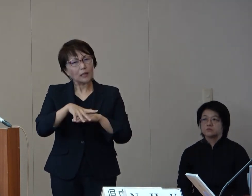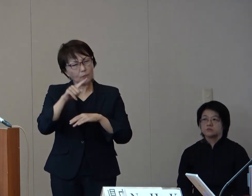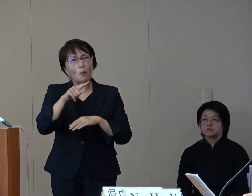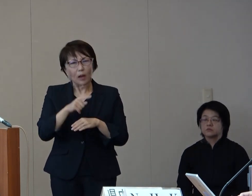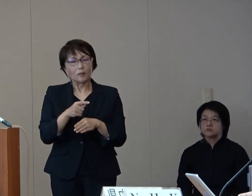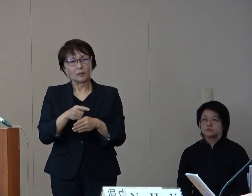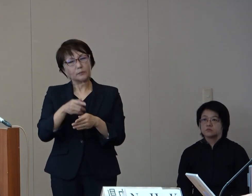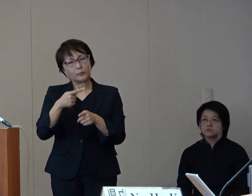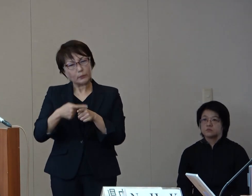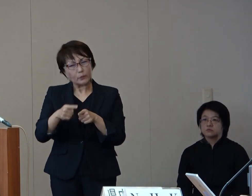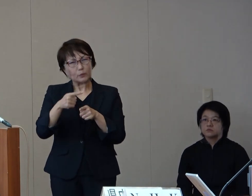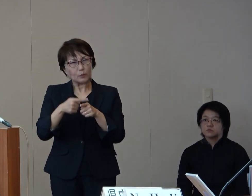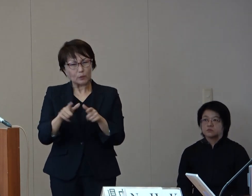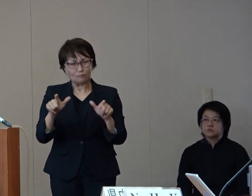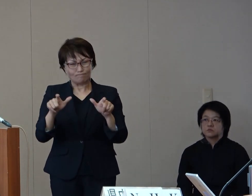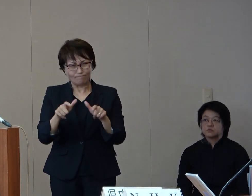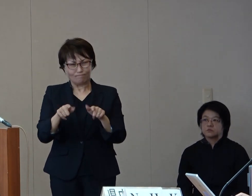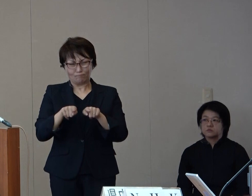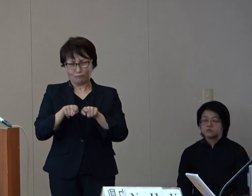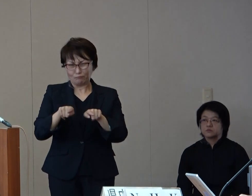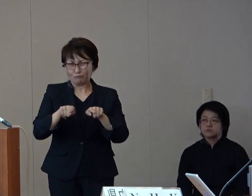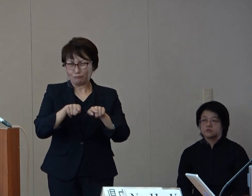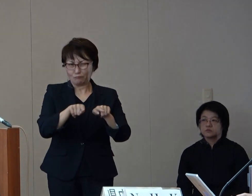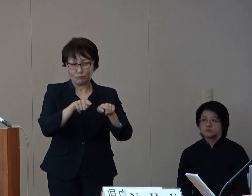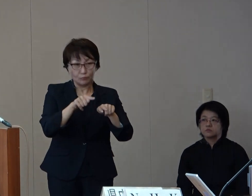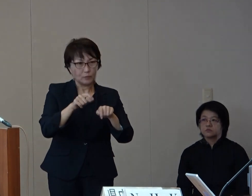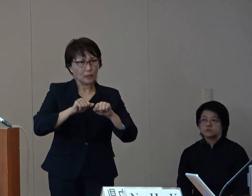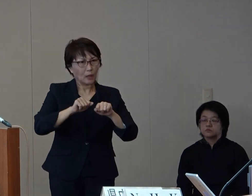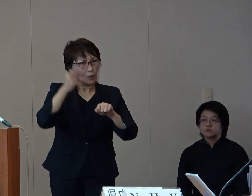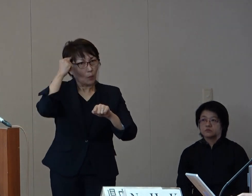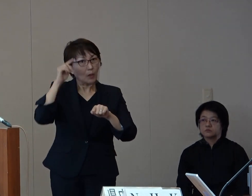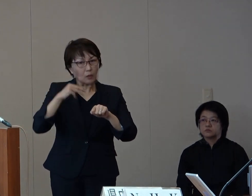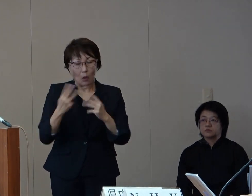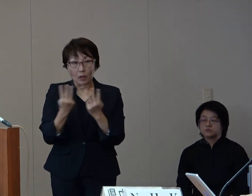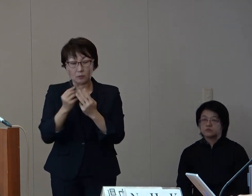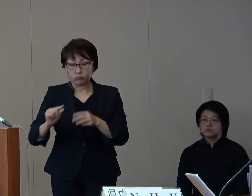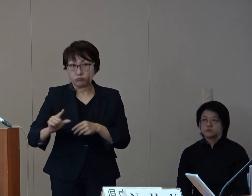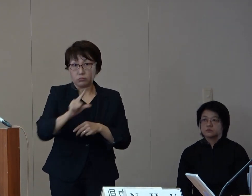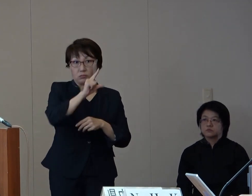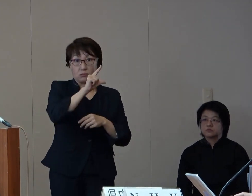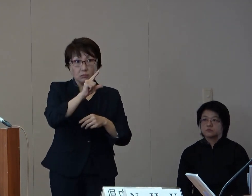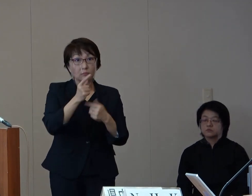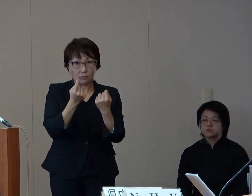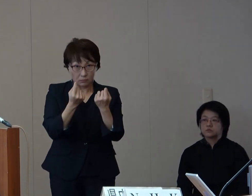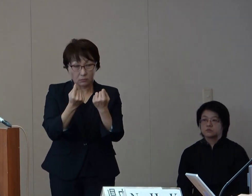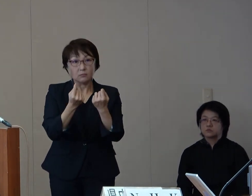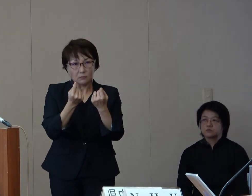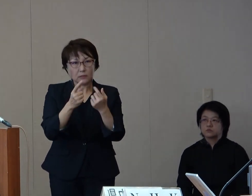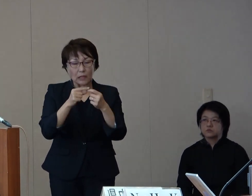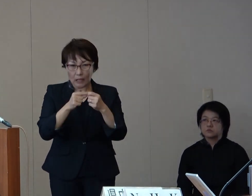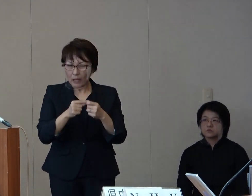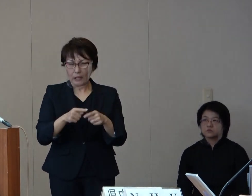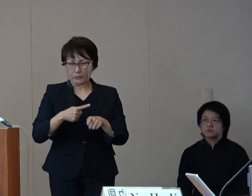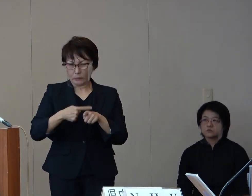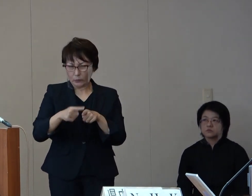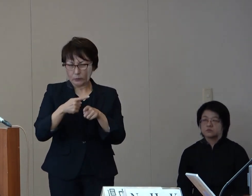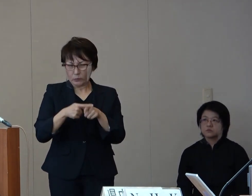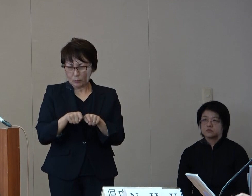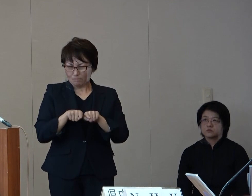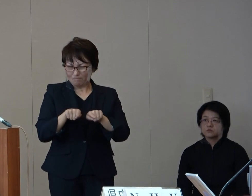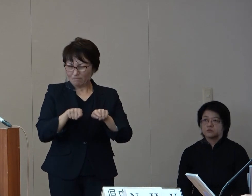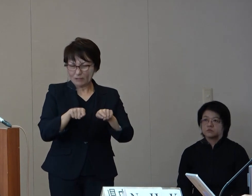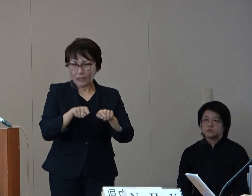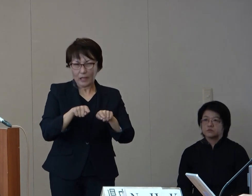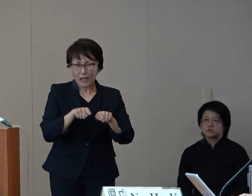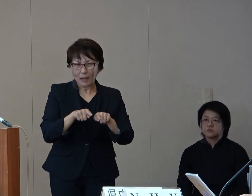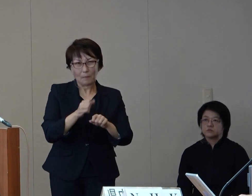ルークと決めていこう分裂にたら必要してこれだけも嗅覚できてきたらその米の姫も何